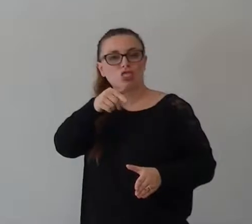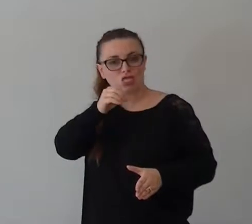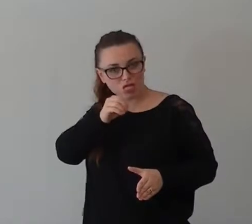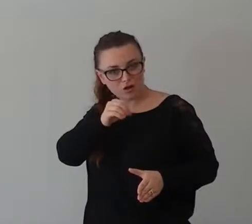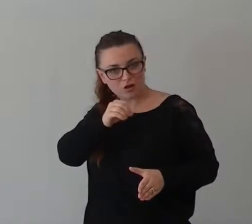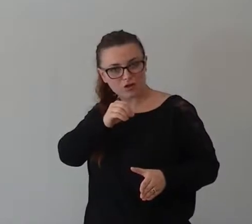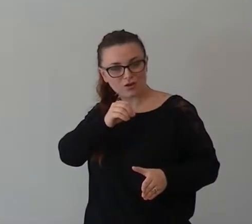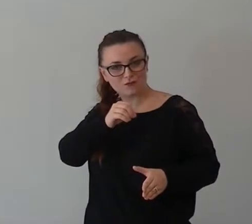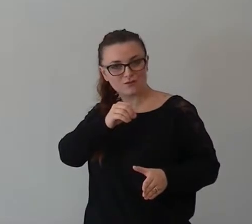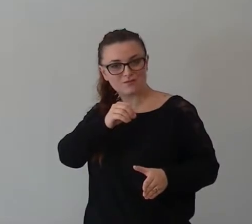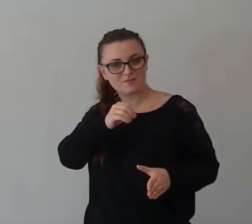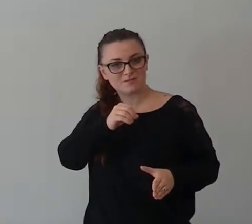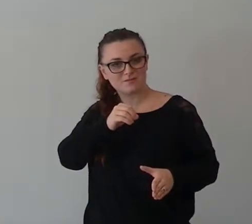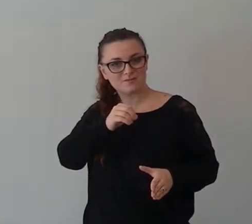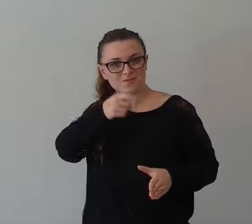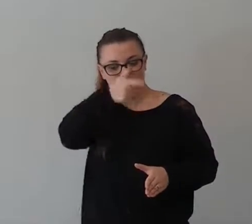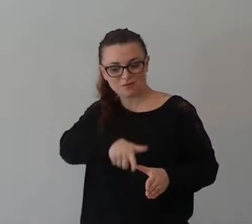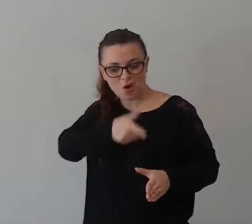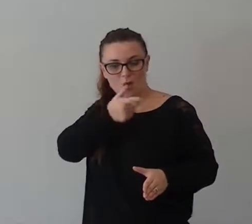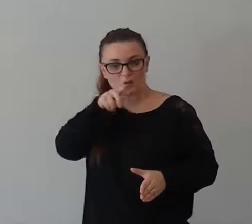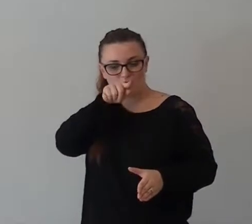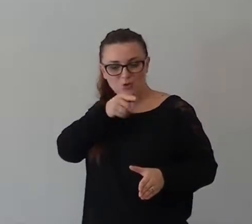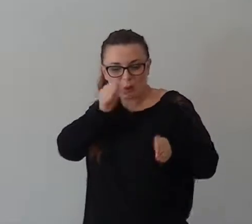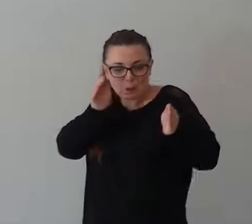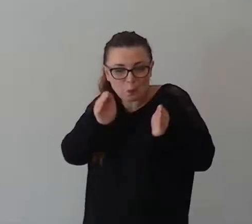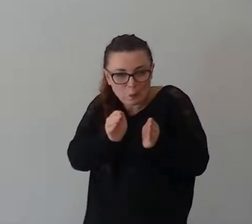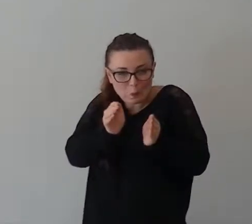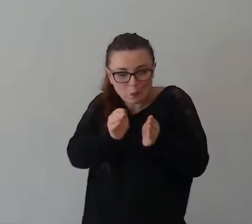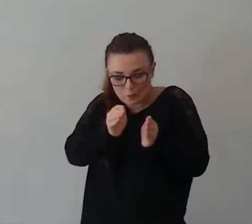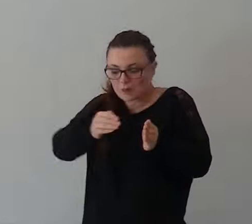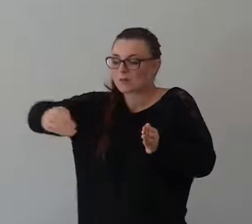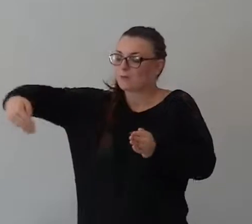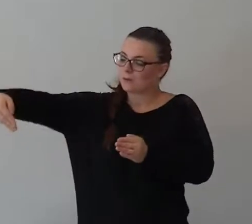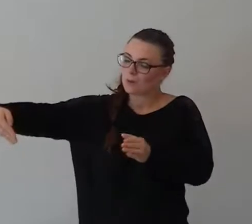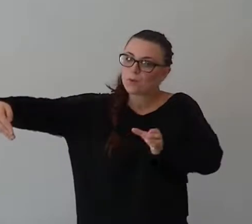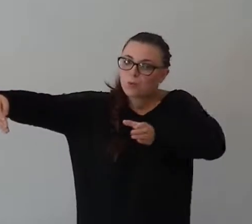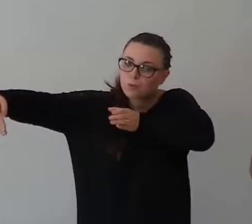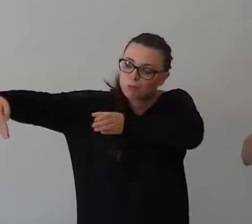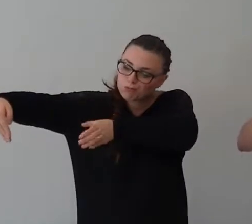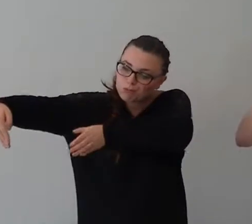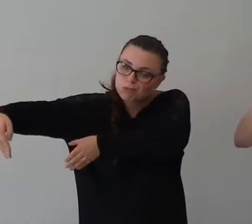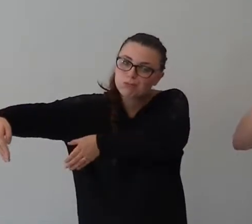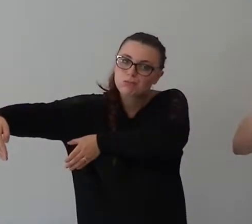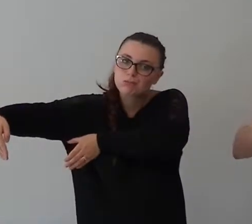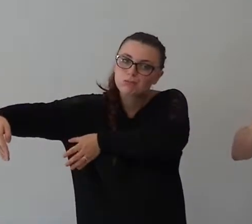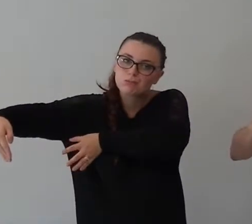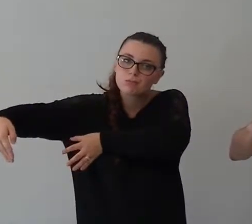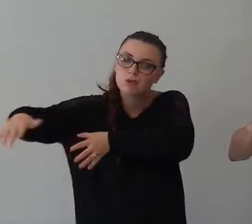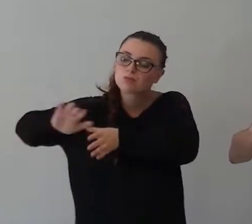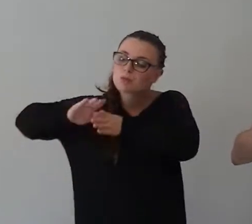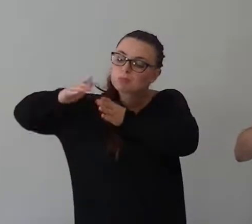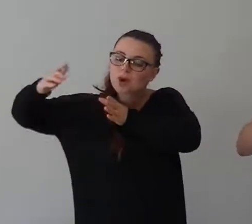una persona poco intelligente, perché è piccolo e ha bisogno di essere protetto, sta sotto